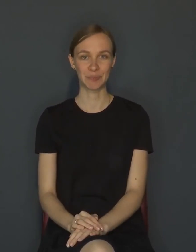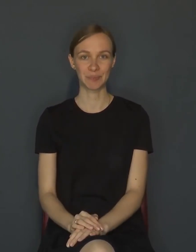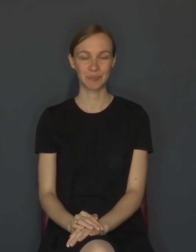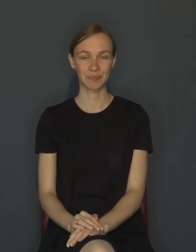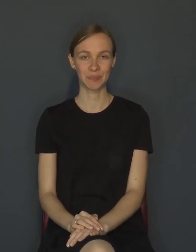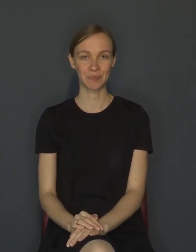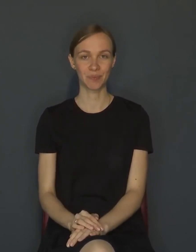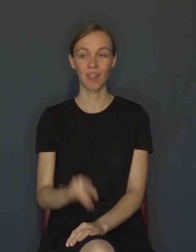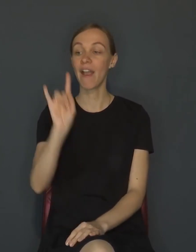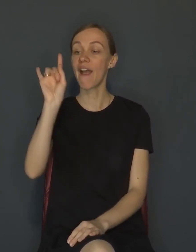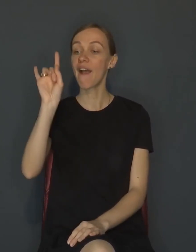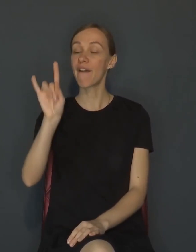вікнами із віденського скла,